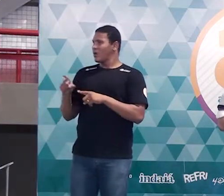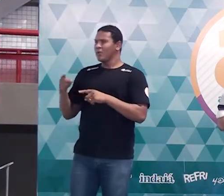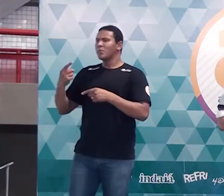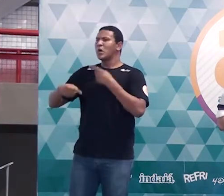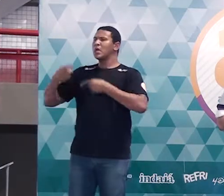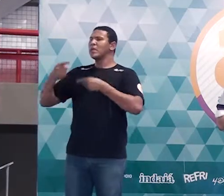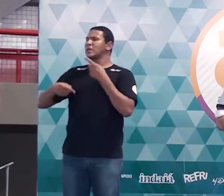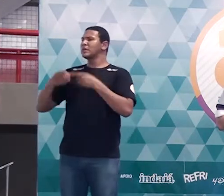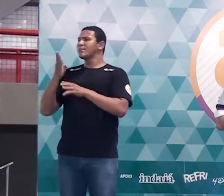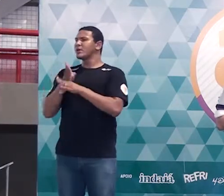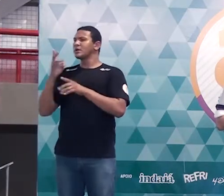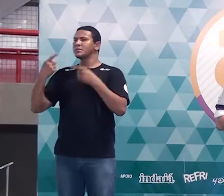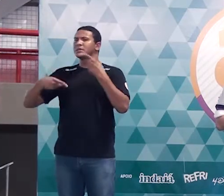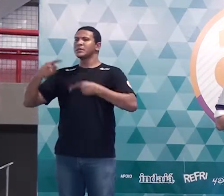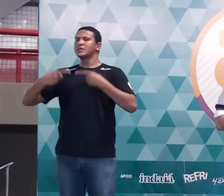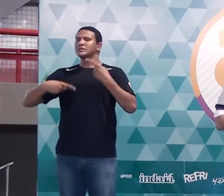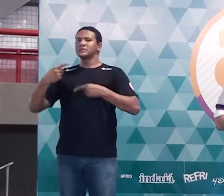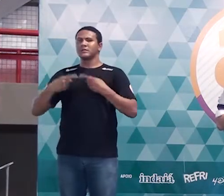política?